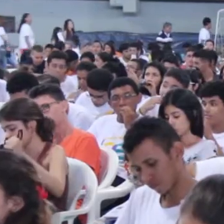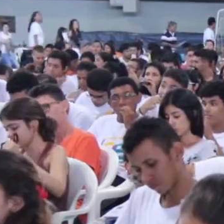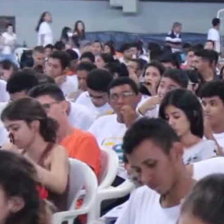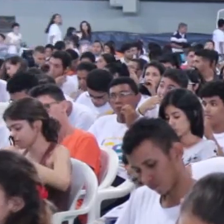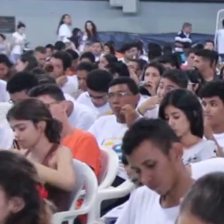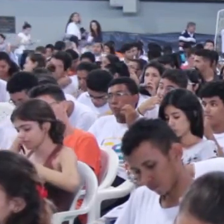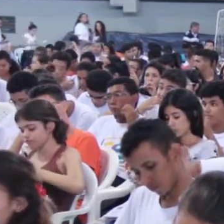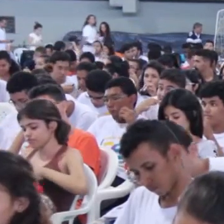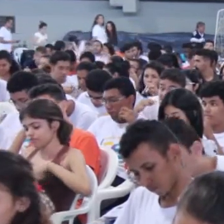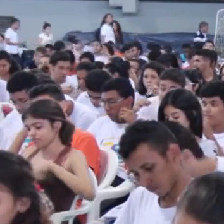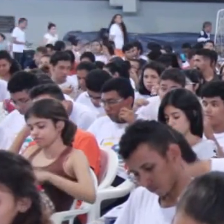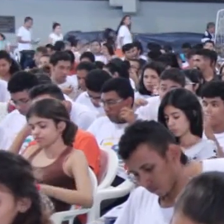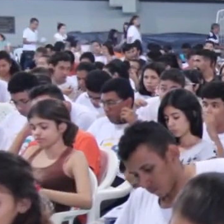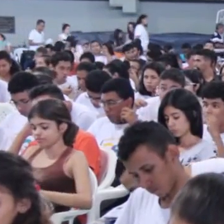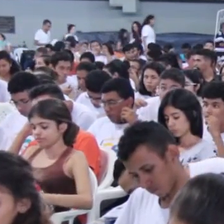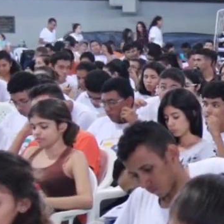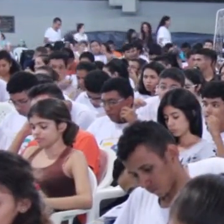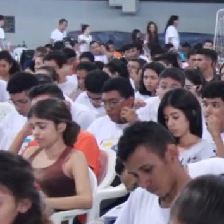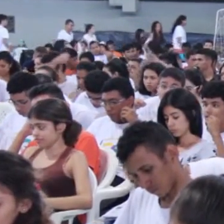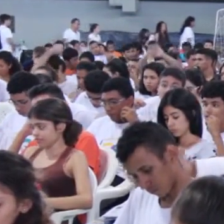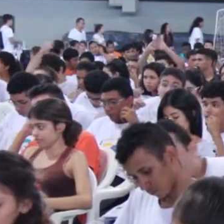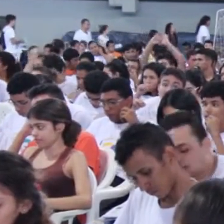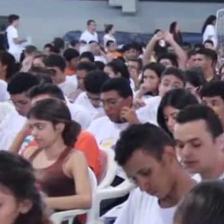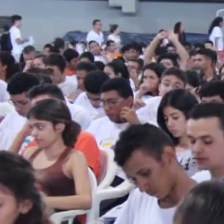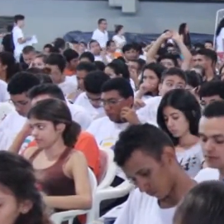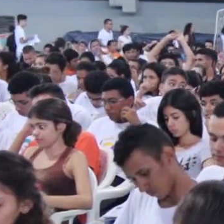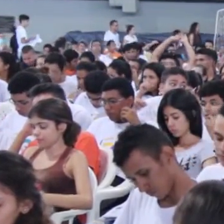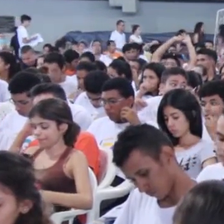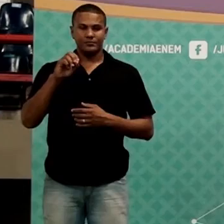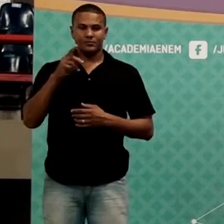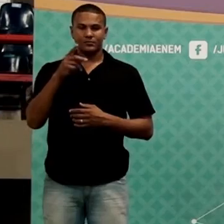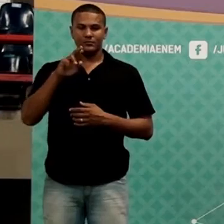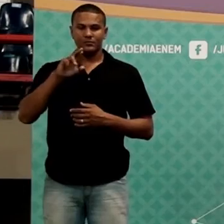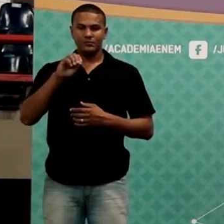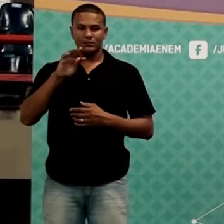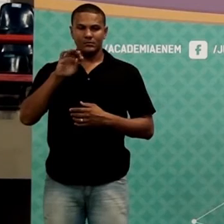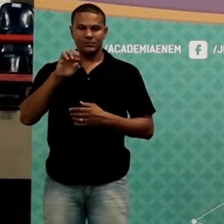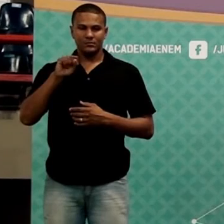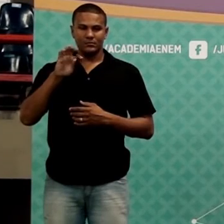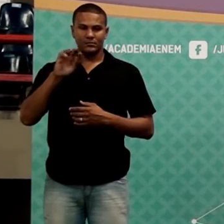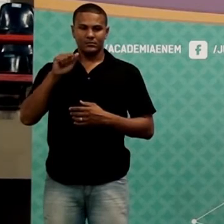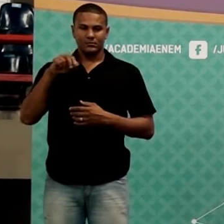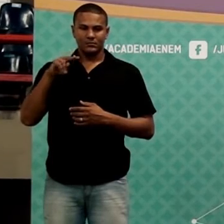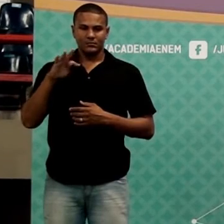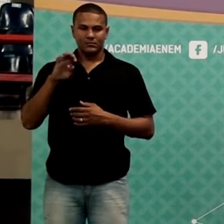Reforma protestante. Eu vou ser rápido para a gente chegar no Renascimento, tá?